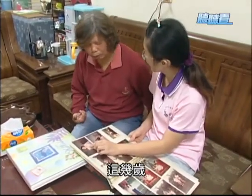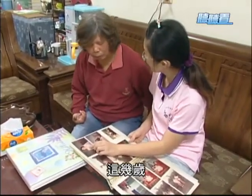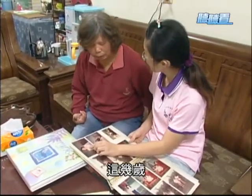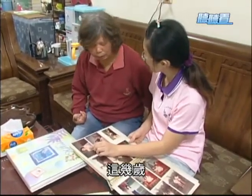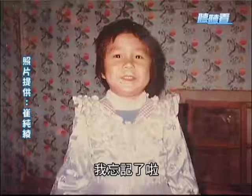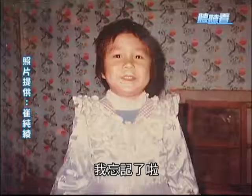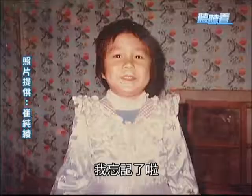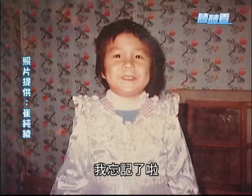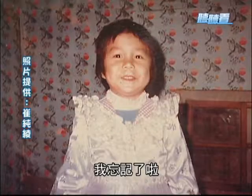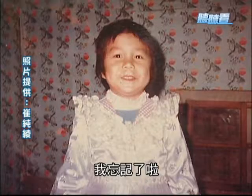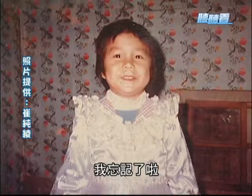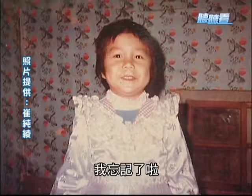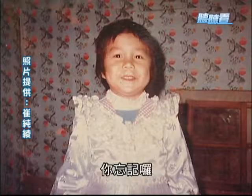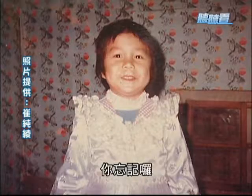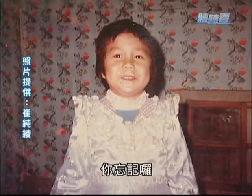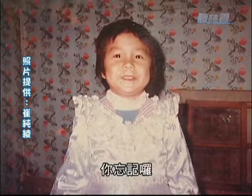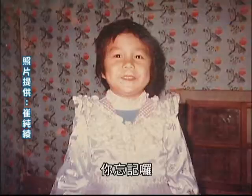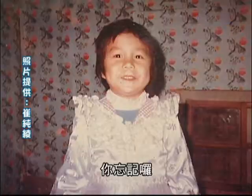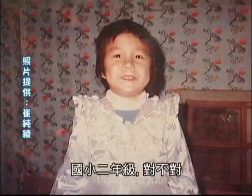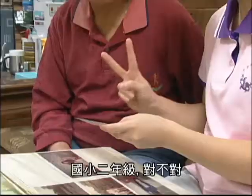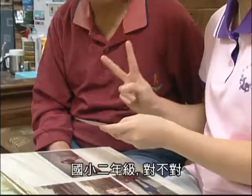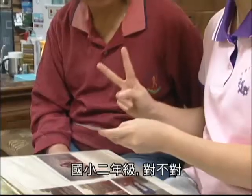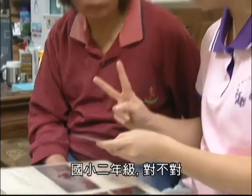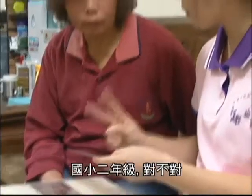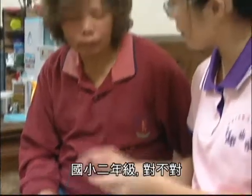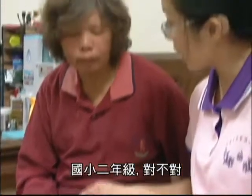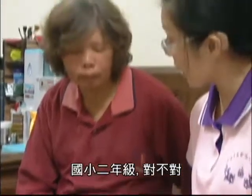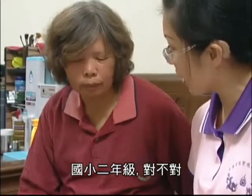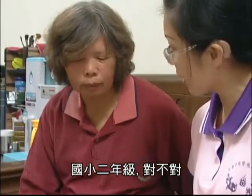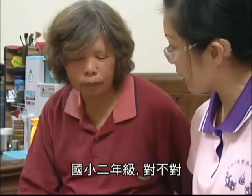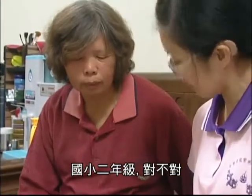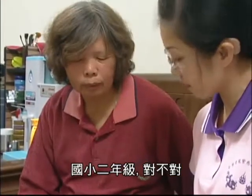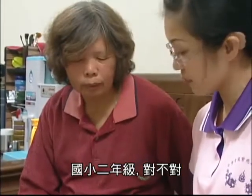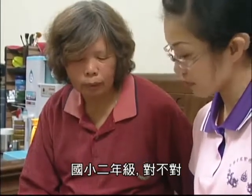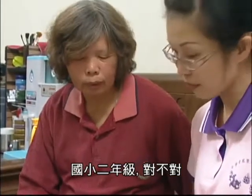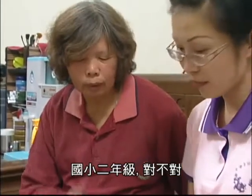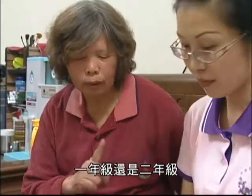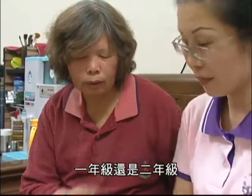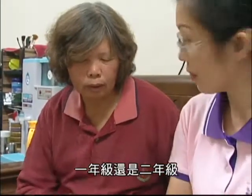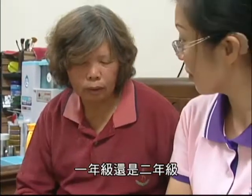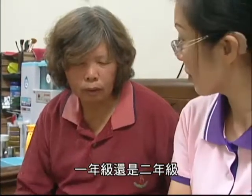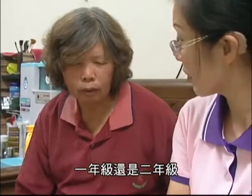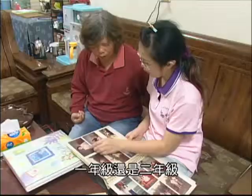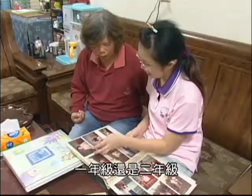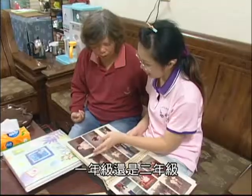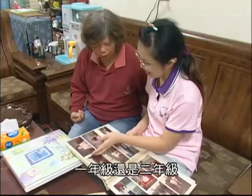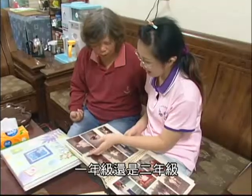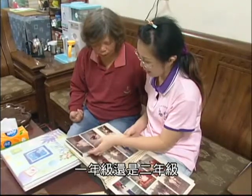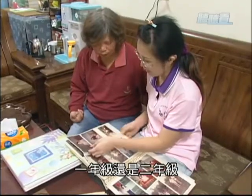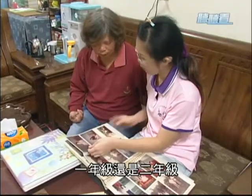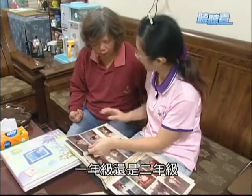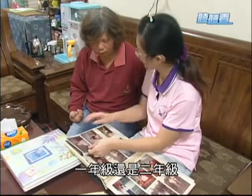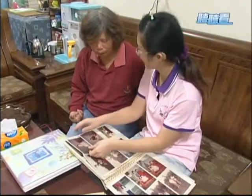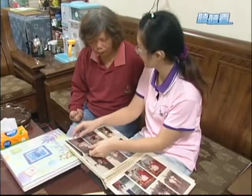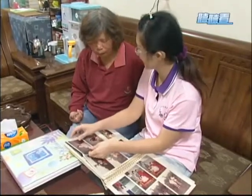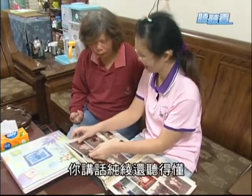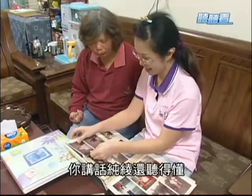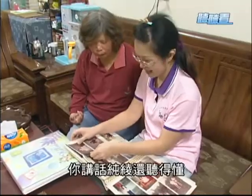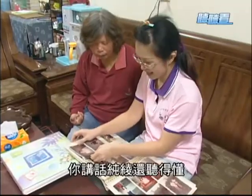还一份， 还一份。 我忘记了。 忘了，我跟二年级读不了。嗯。 一年级还是二年级？ 你讲话纯玲能听得